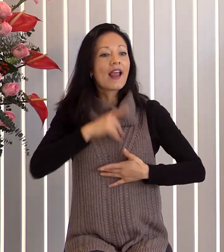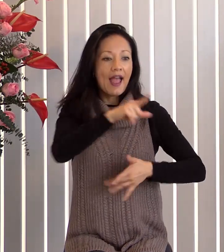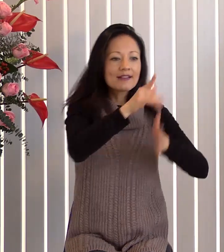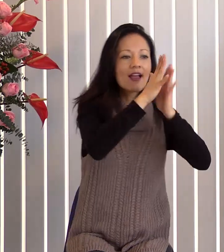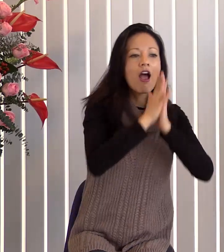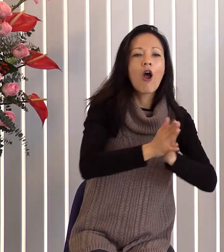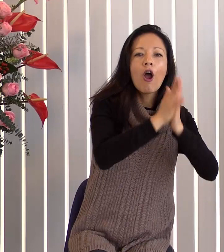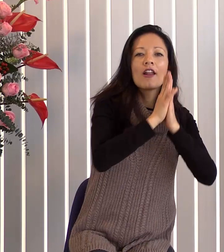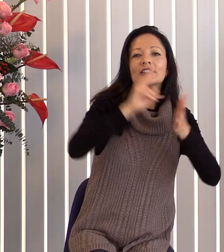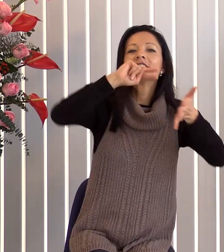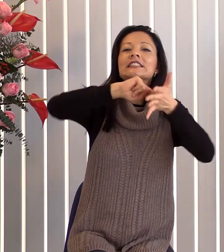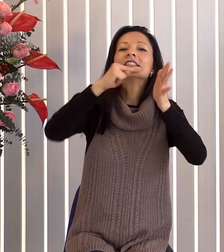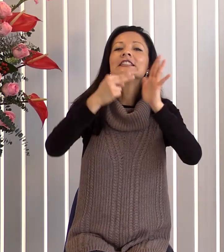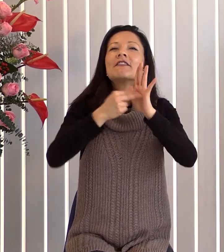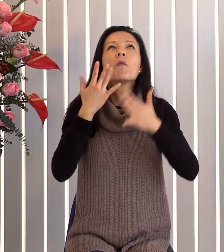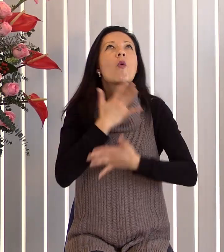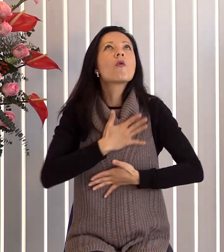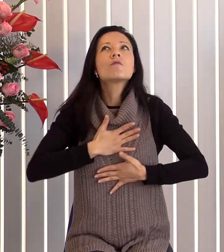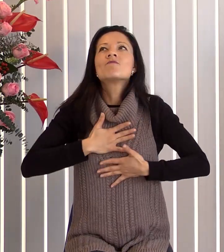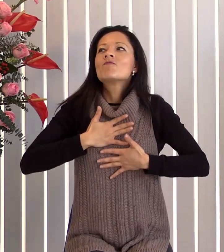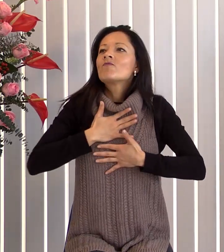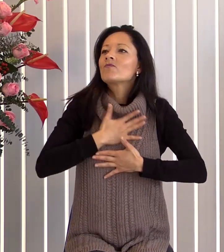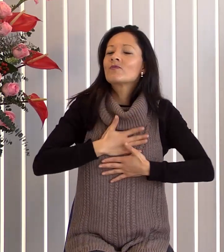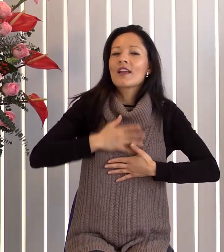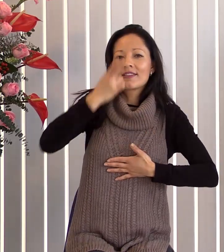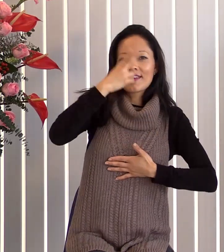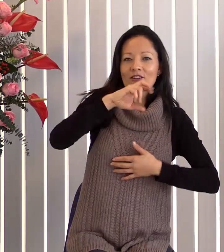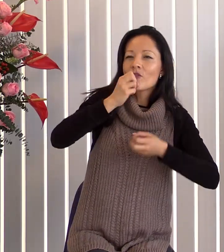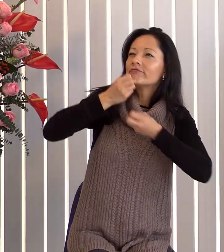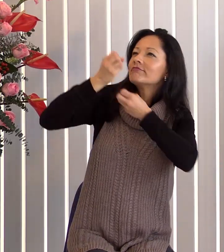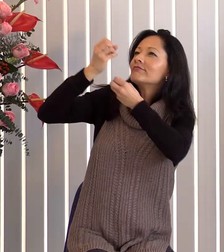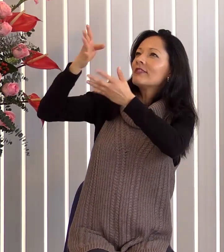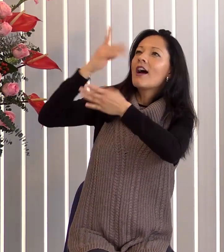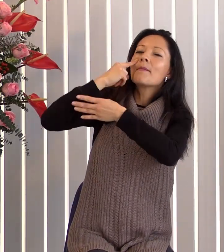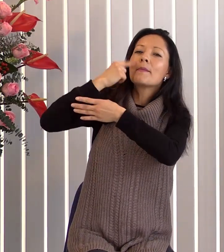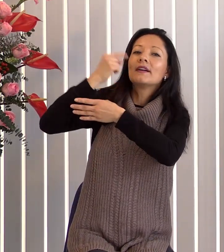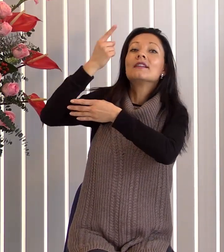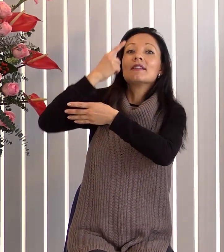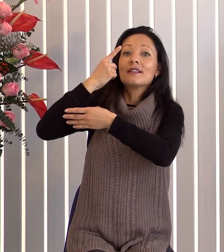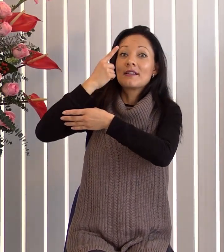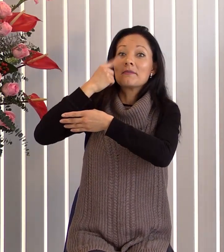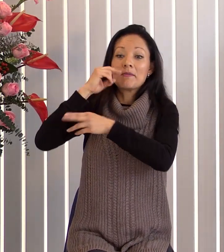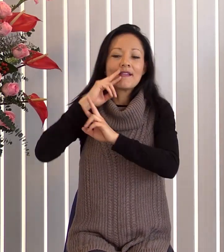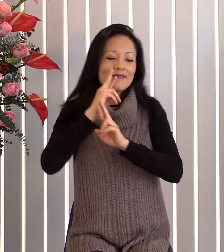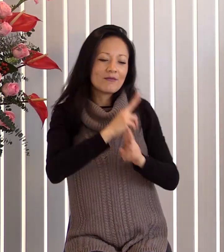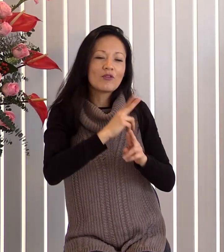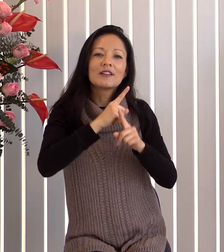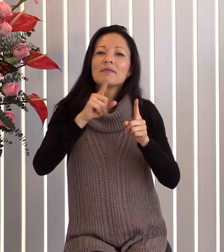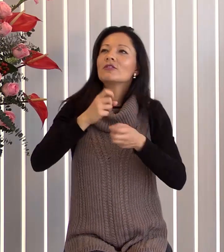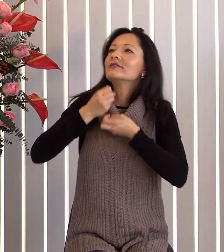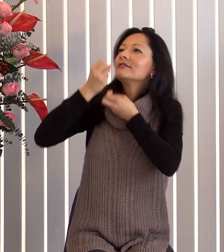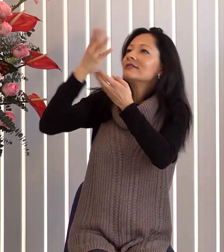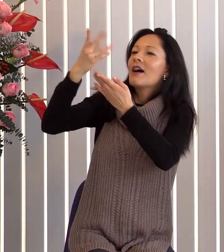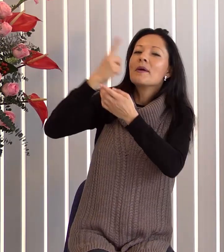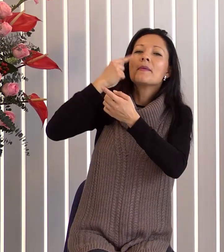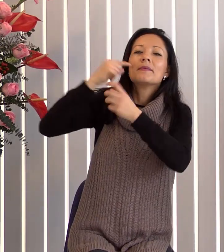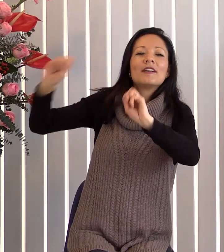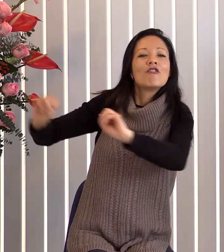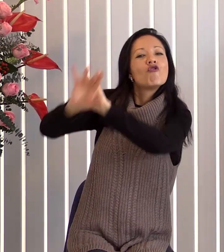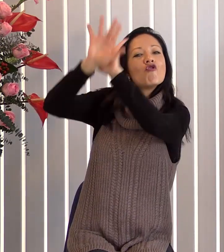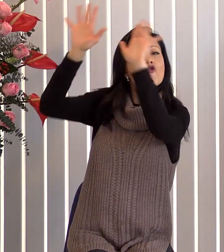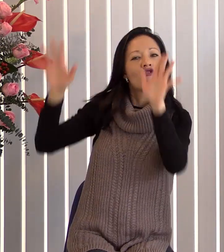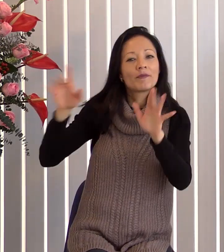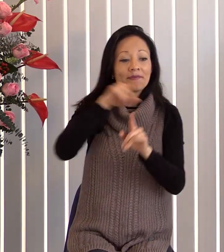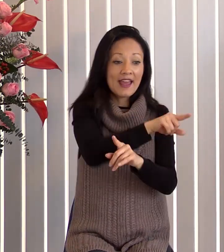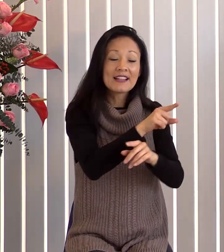se complace en responder para que el Padre sea glorificado. Entonces la oración es bien importante. Si